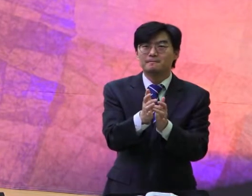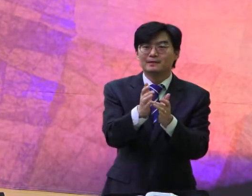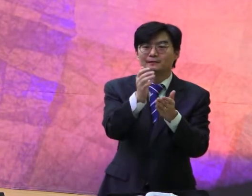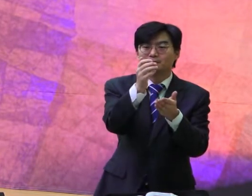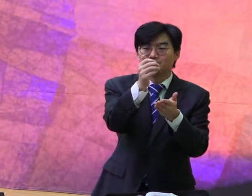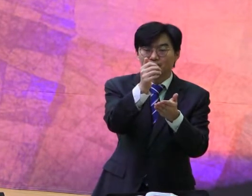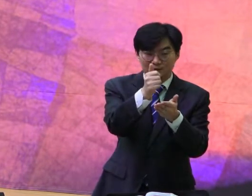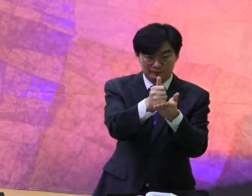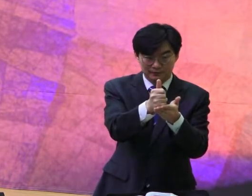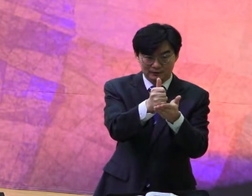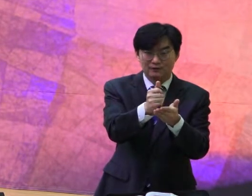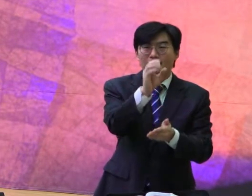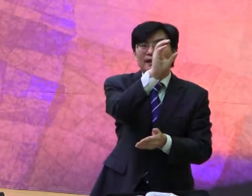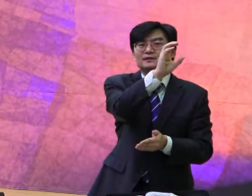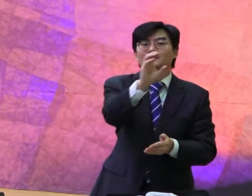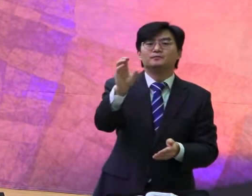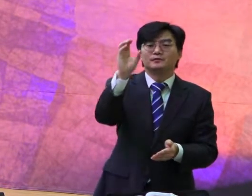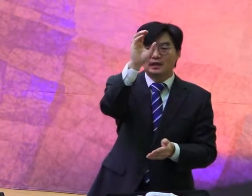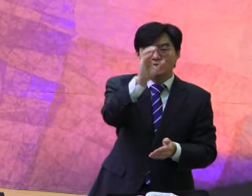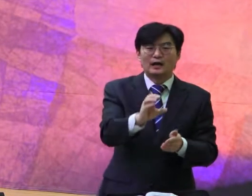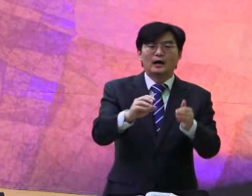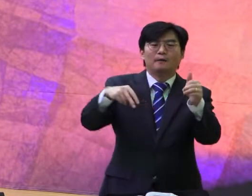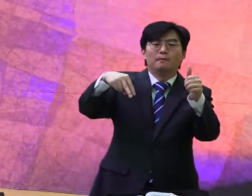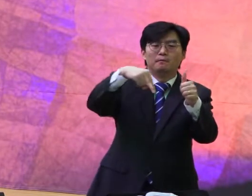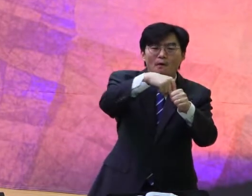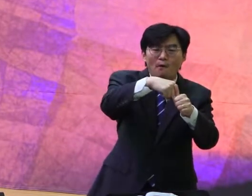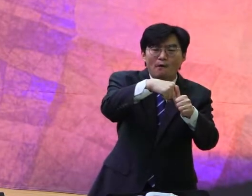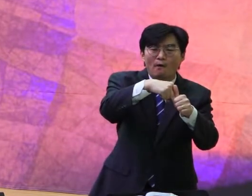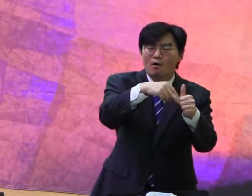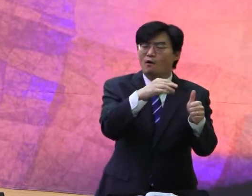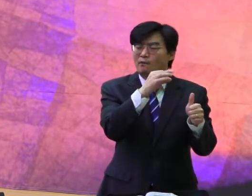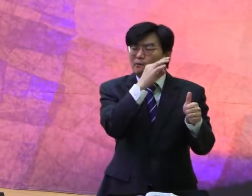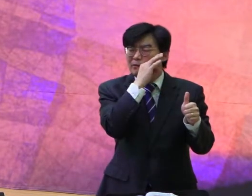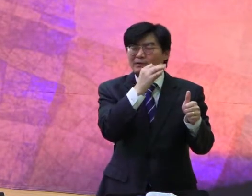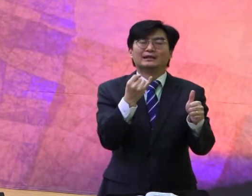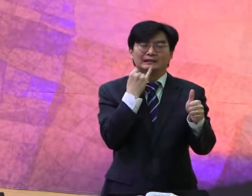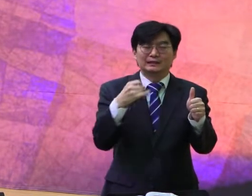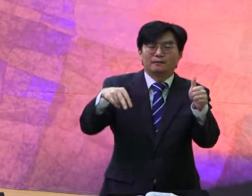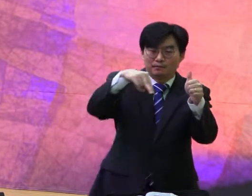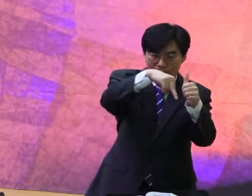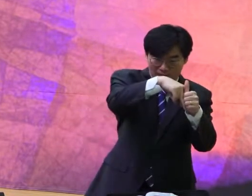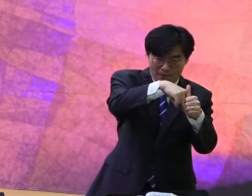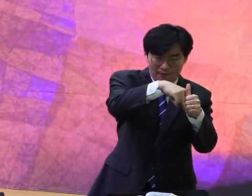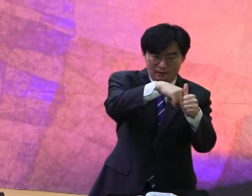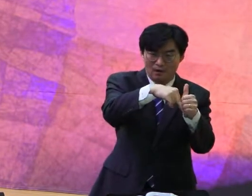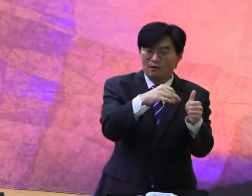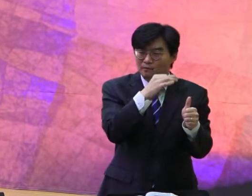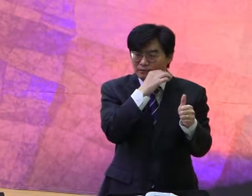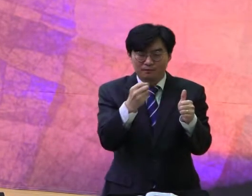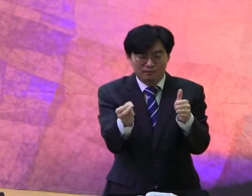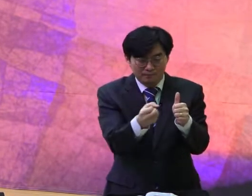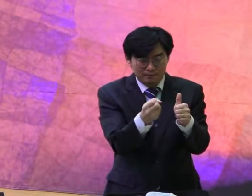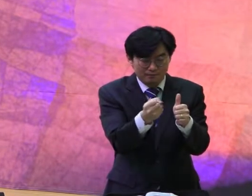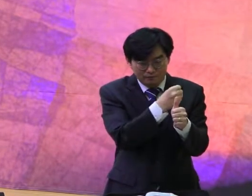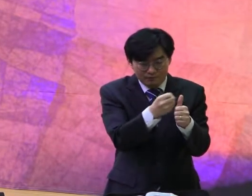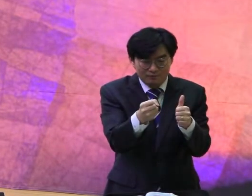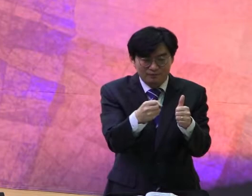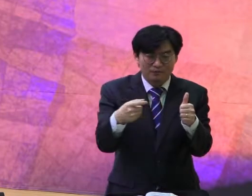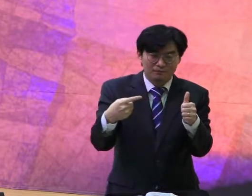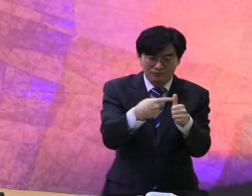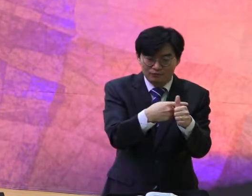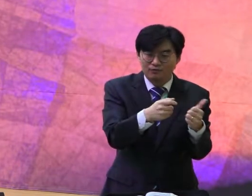참으사 부끄러움을 개의치 아니하시더니 하나님 보좌 우편에 앉으셨느니라. 우리